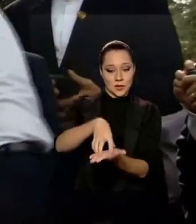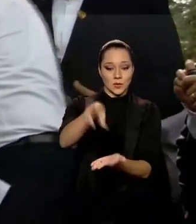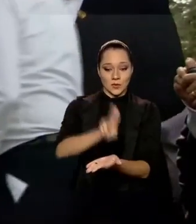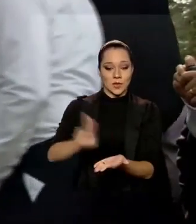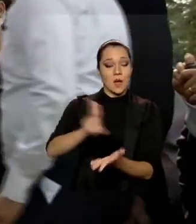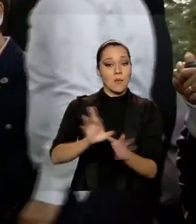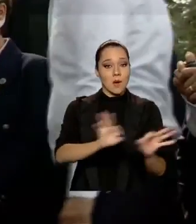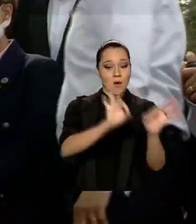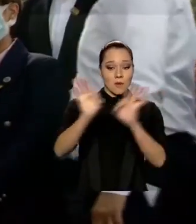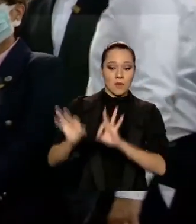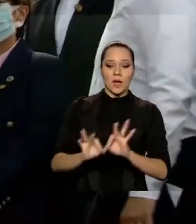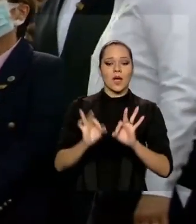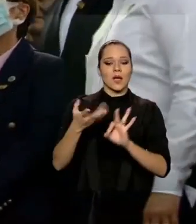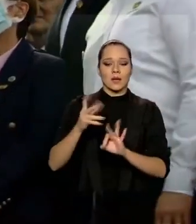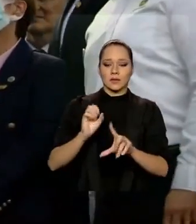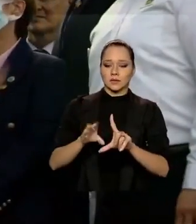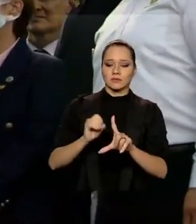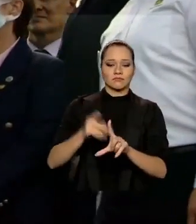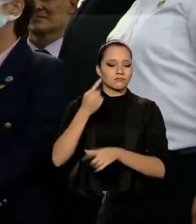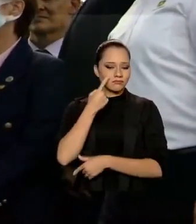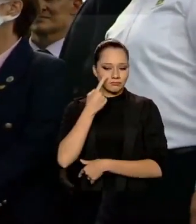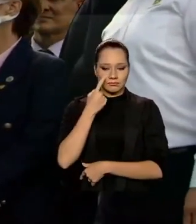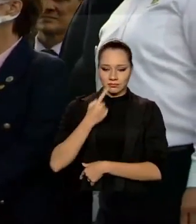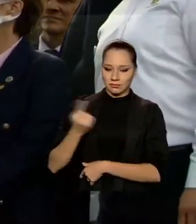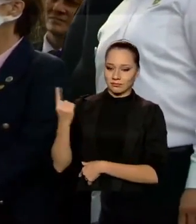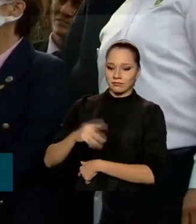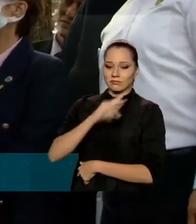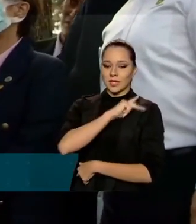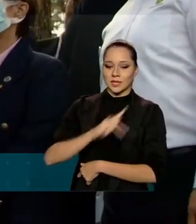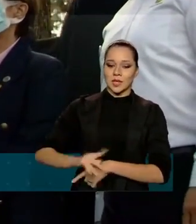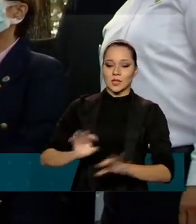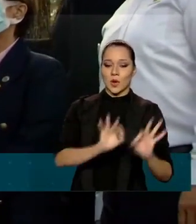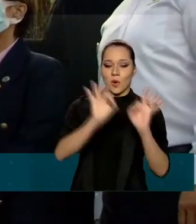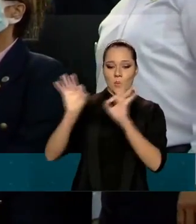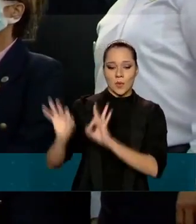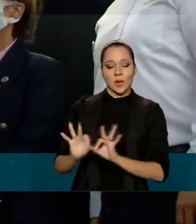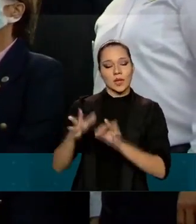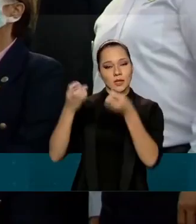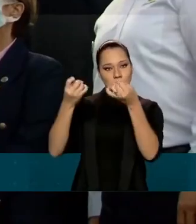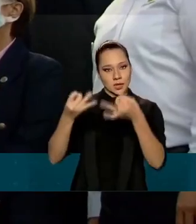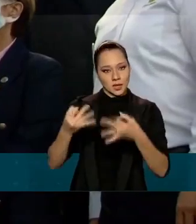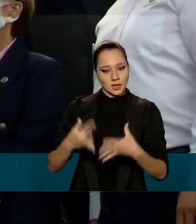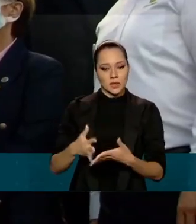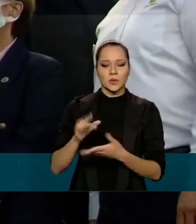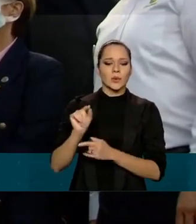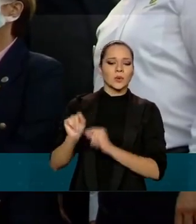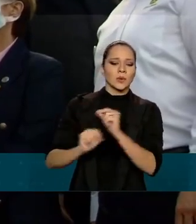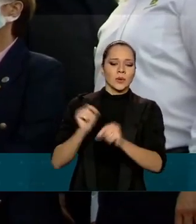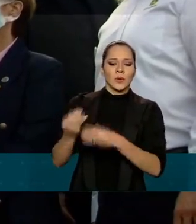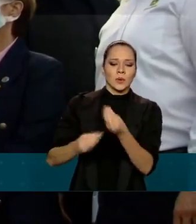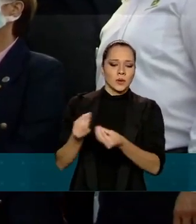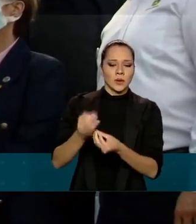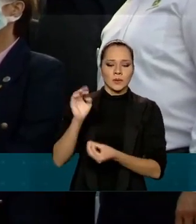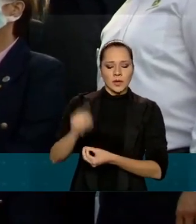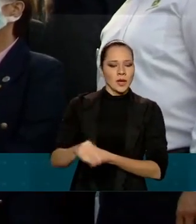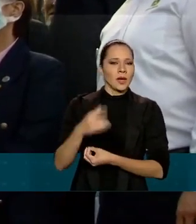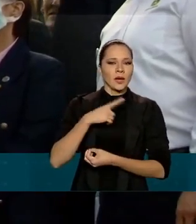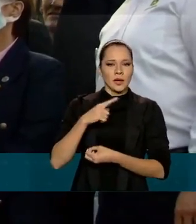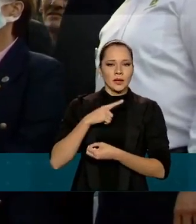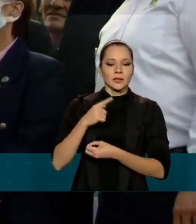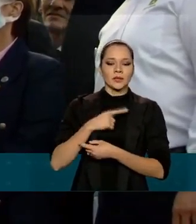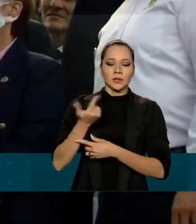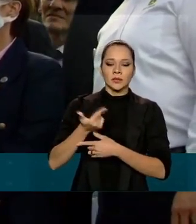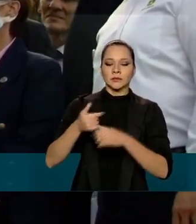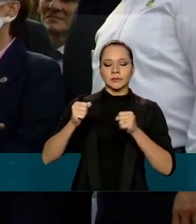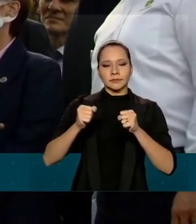essa demonstração. Vamos ver aí as imagens, o presidente acompanhando, portanto, a explicação sobre como funciona